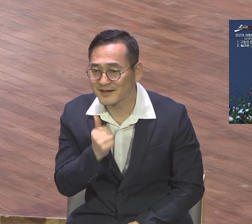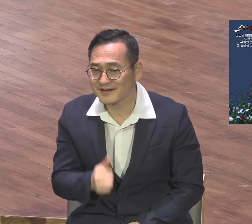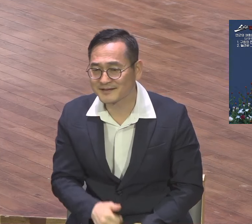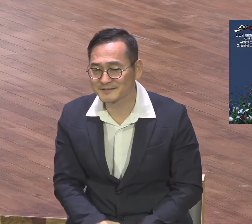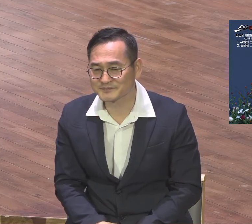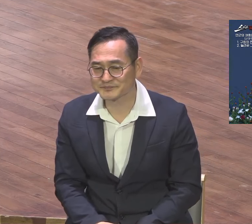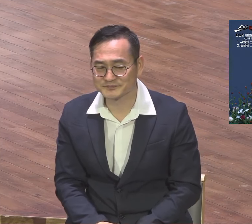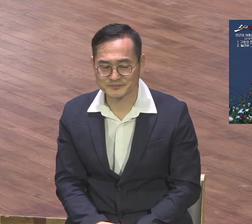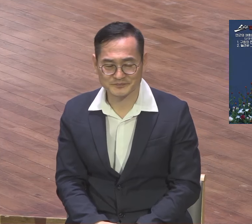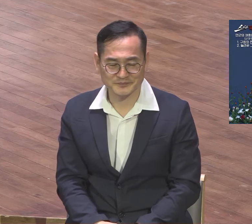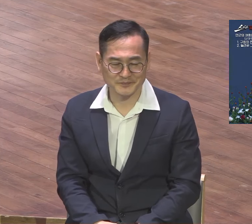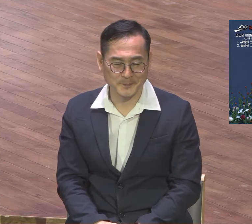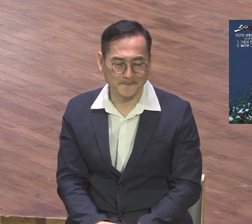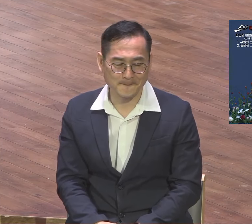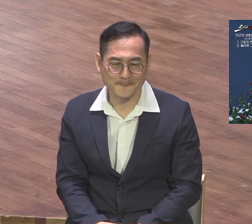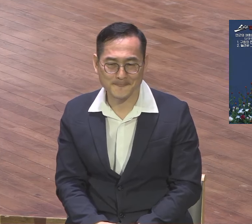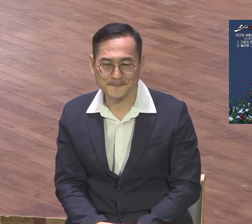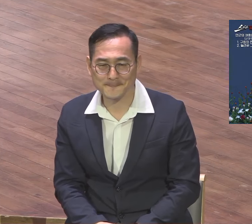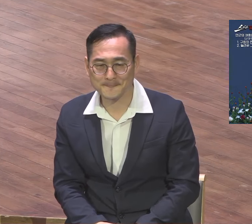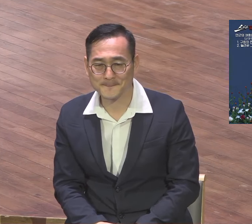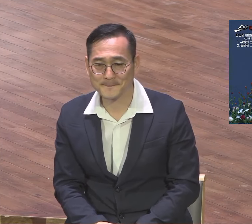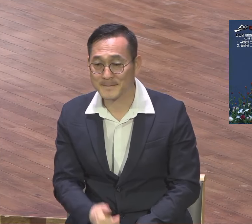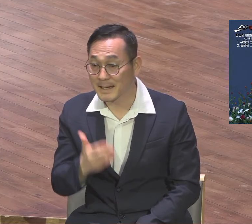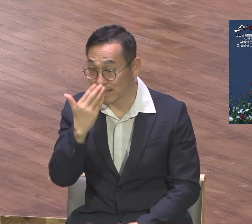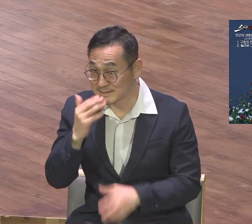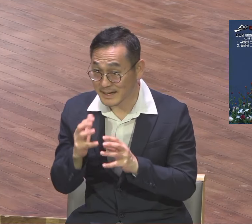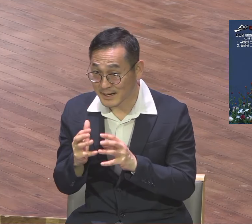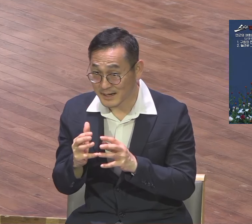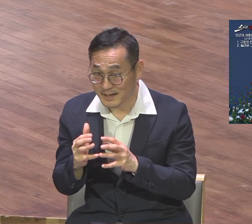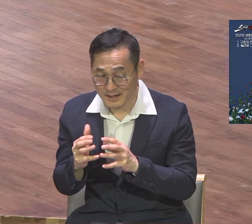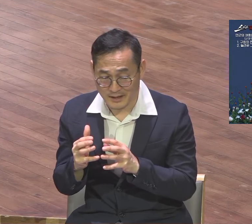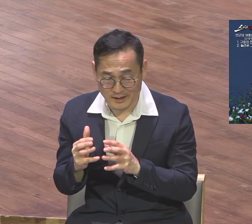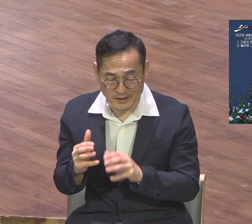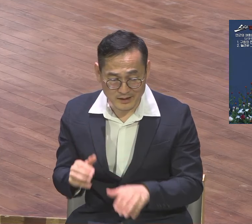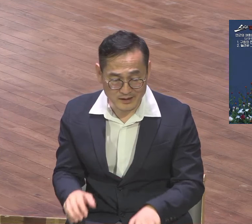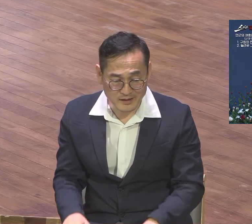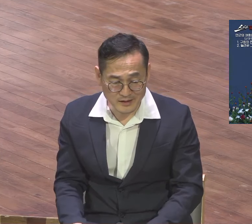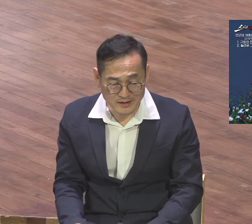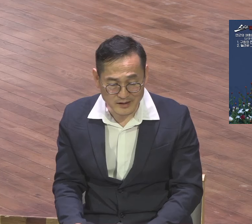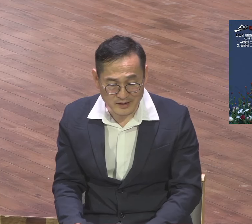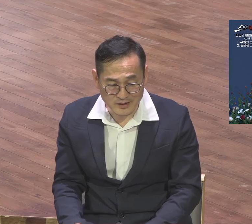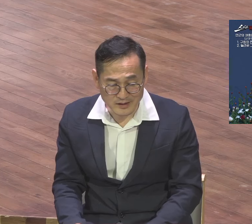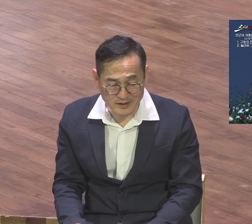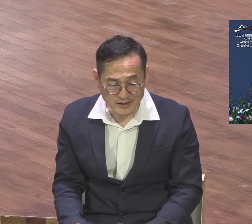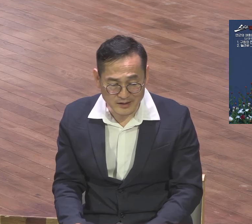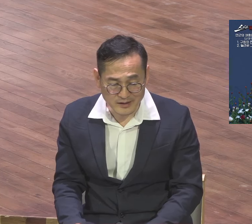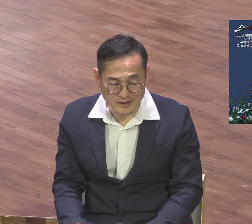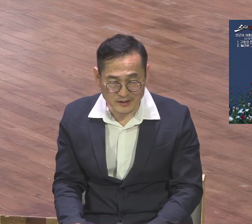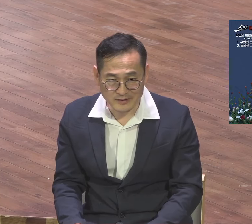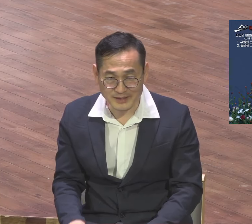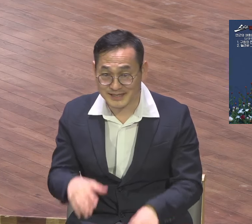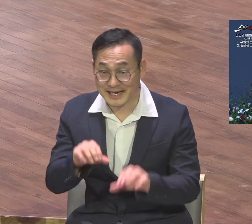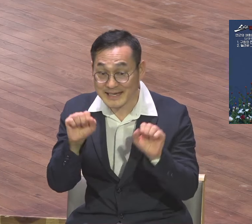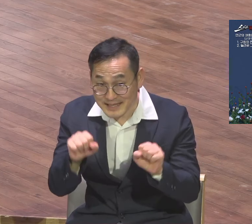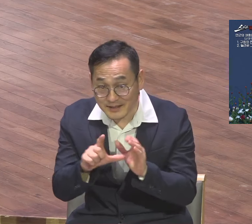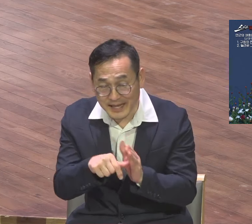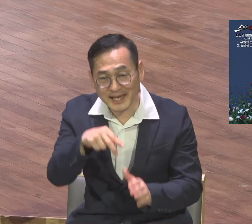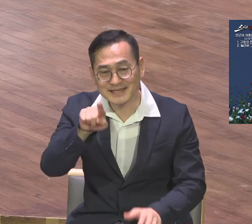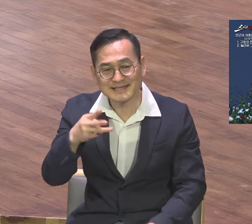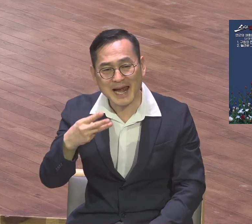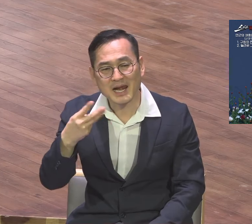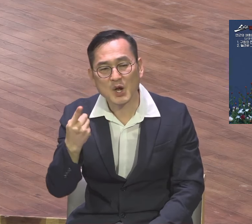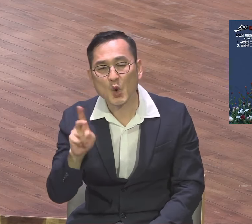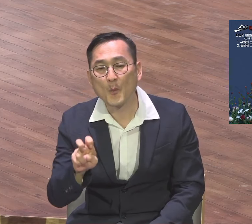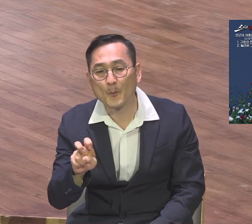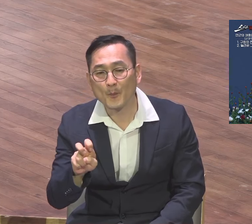그래서 아침 드셨습니까 합니다. 근데 이스라엘은 무슨 이사냐? 살롬이에요. 살롬. 이스라엘만 살롬. 평화입니다. 평화.